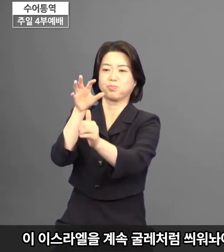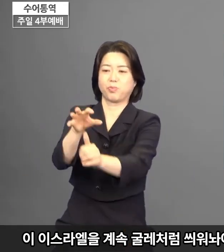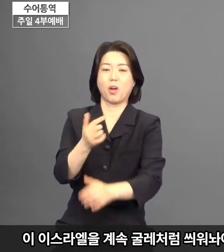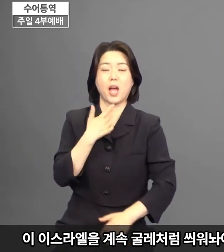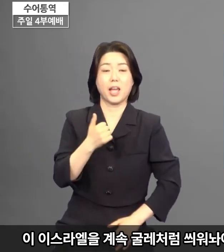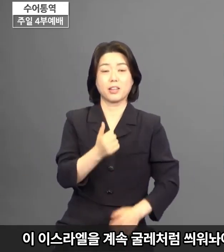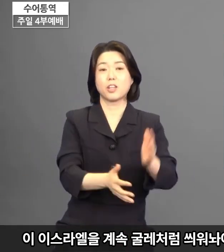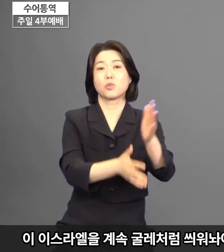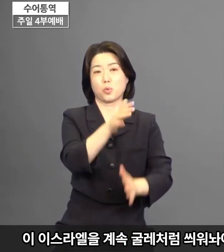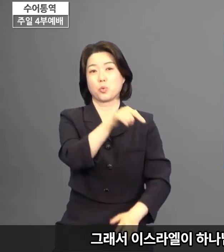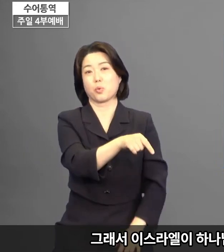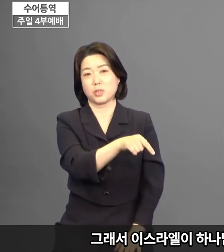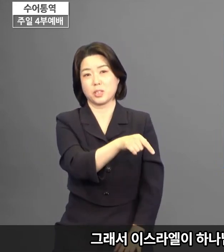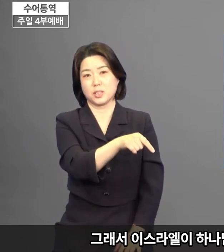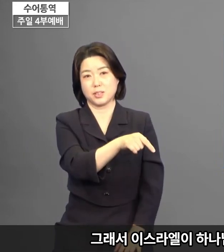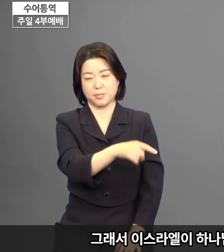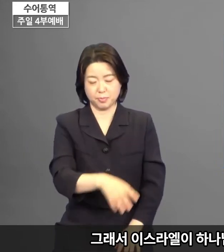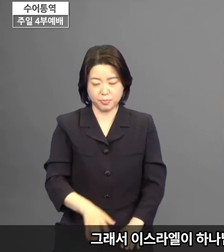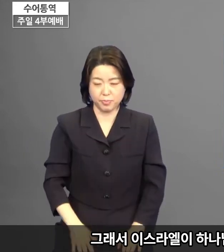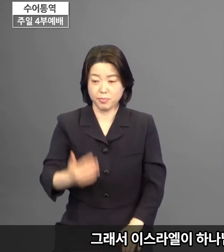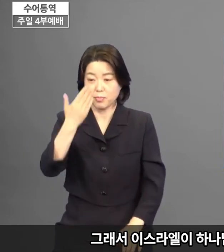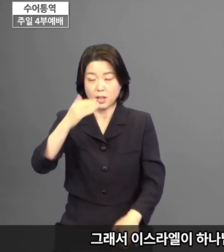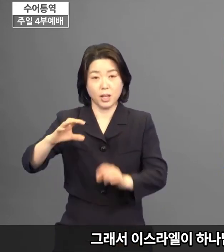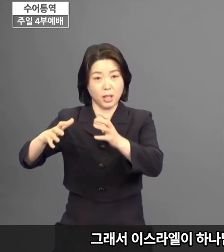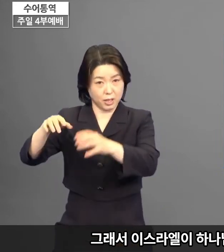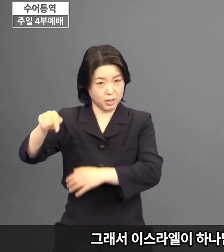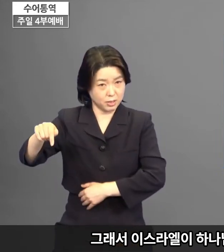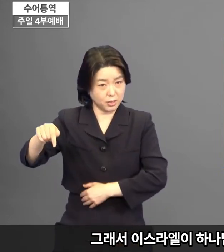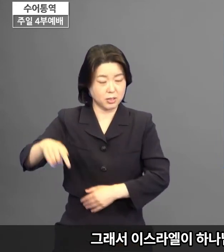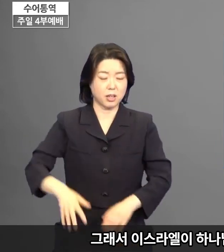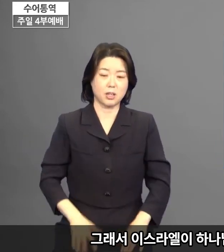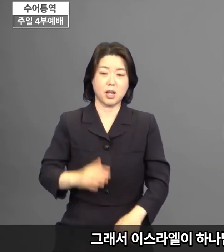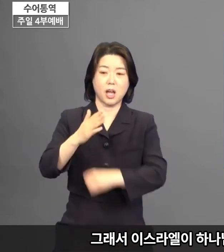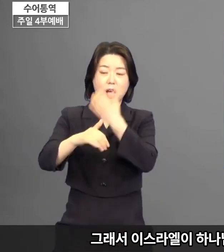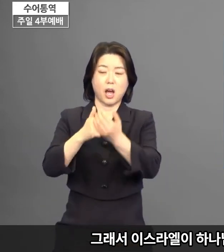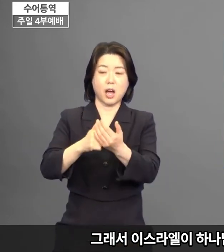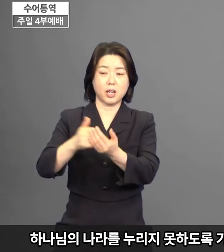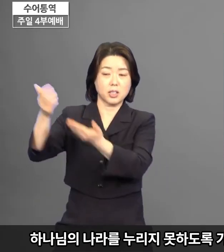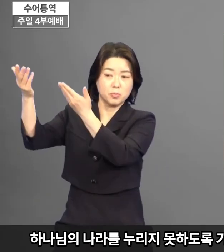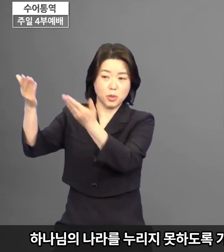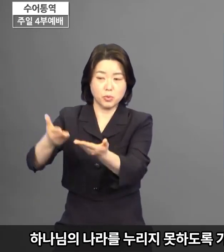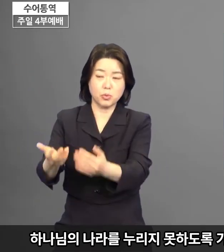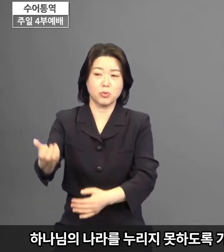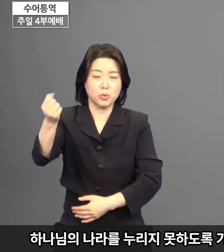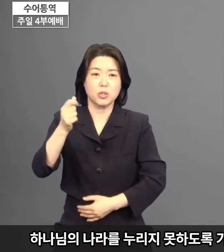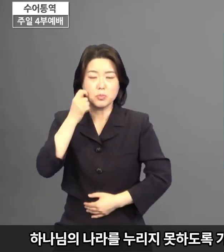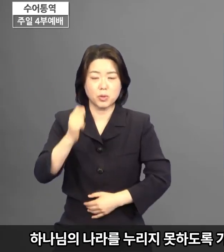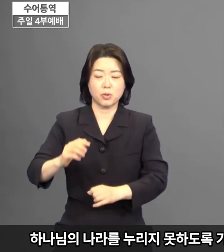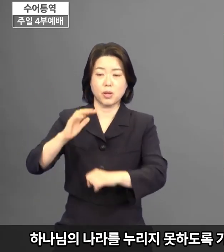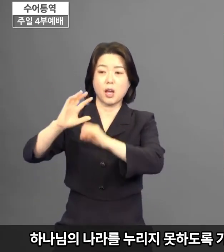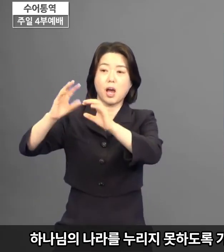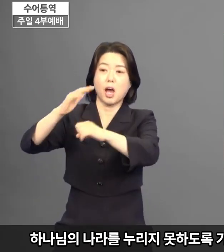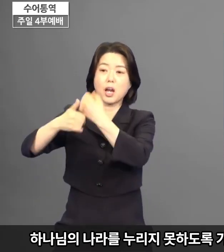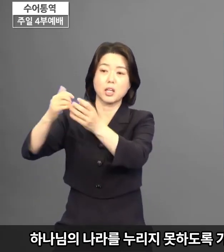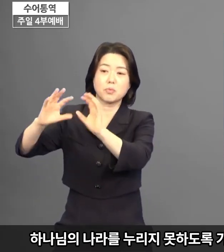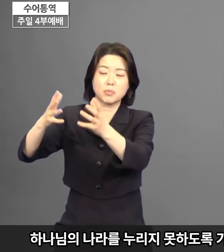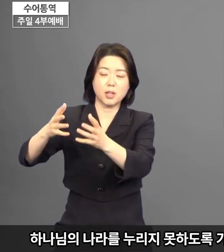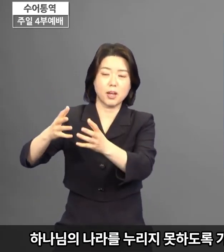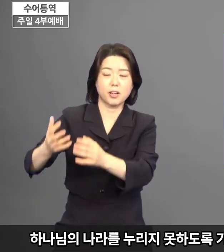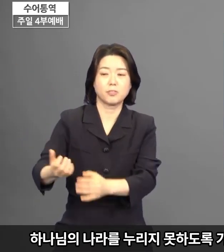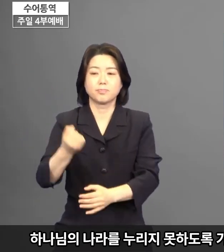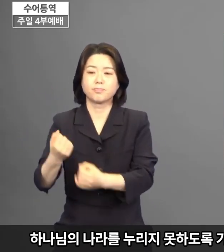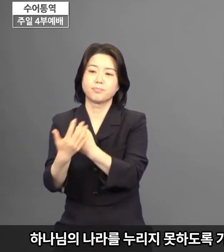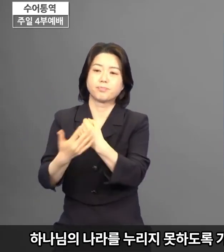도시를 의미합니다. 그래서 이스라엘이 하나님의 위엄을 누리지 못하고 하나님의 나라를 누리지 못하도록